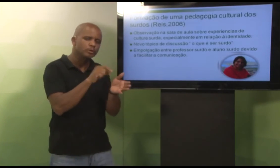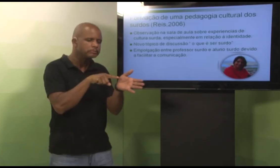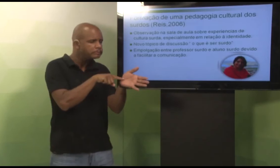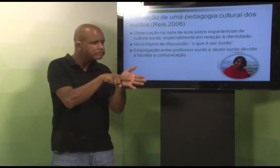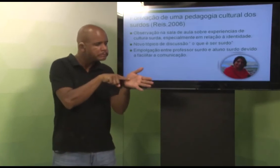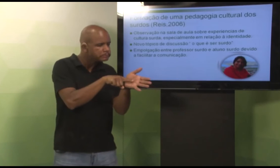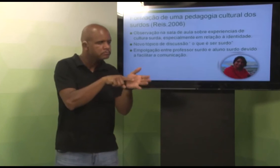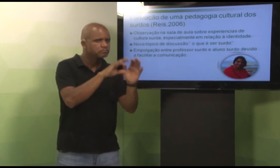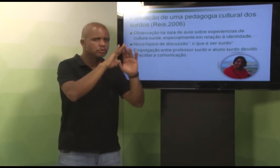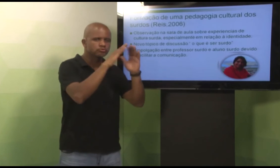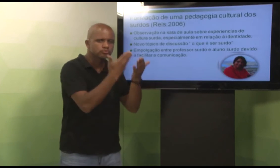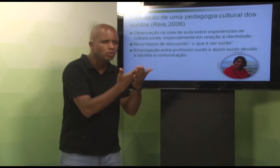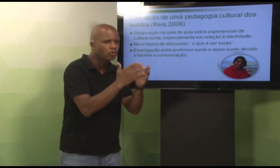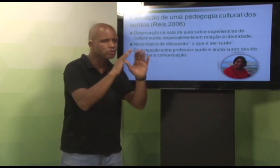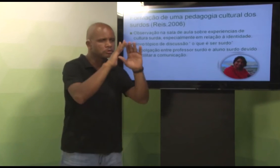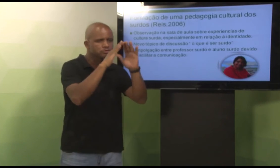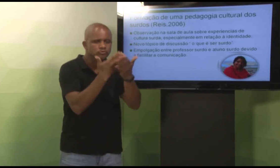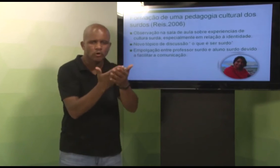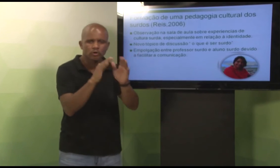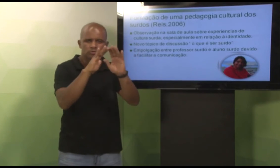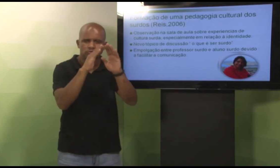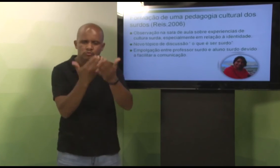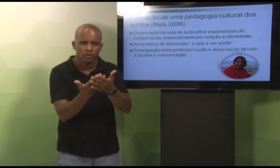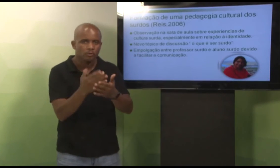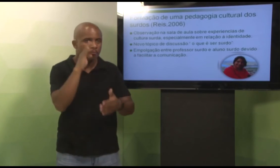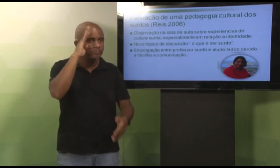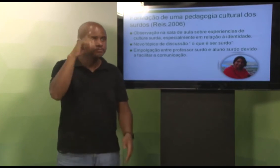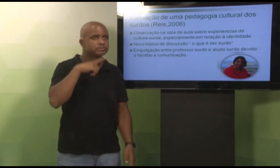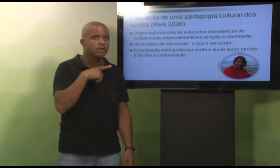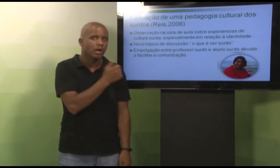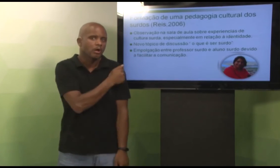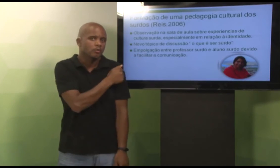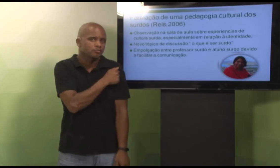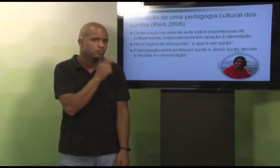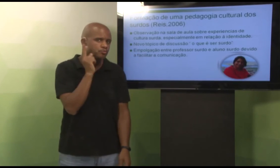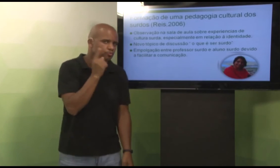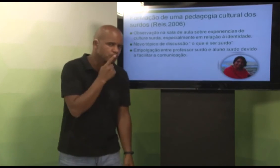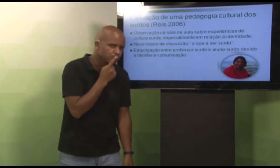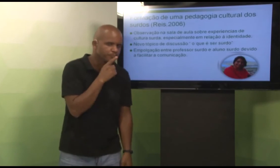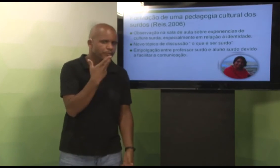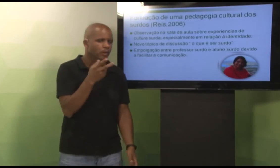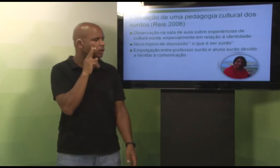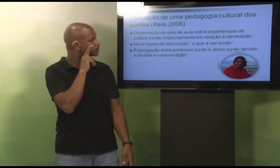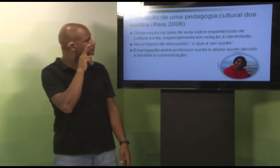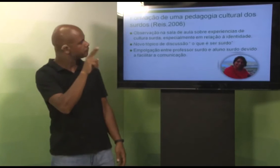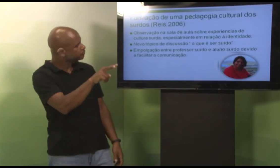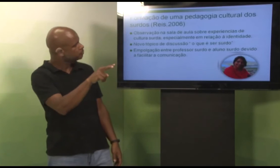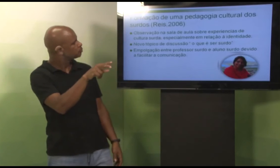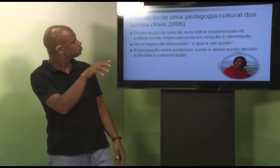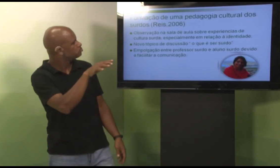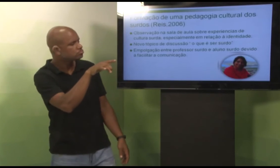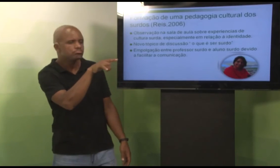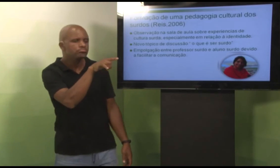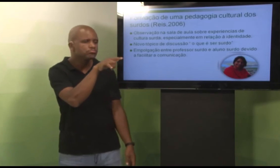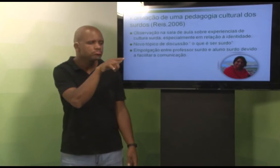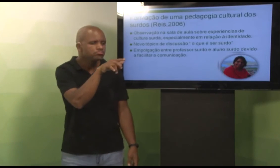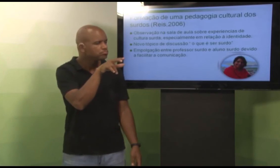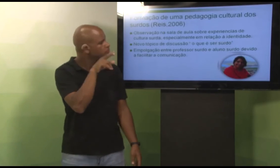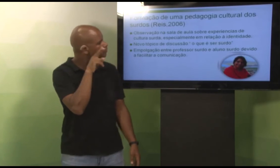Flaviane, pesquisadora, e em seu mestrado, ela também pesquisou em várias escolas, vários